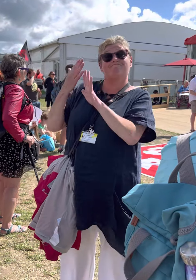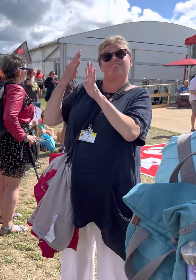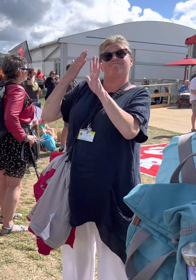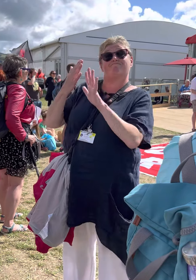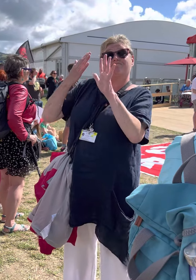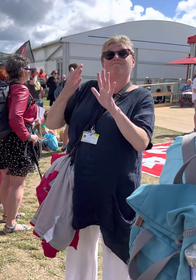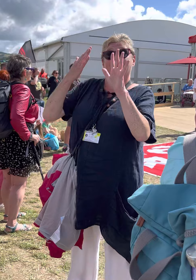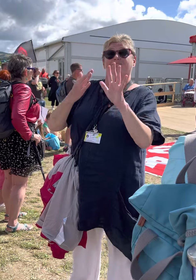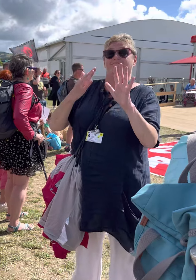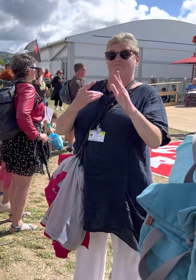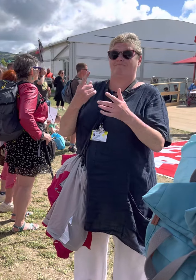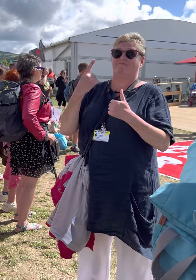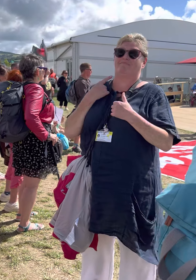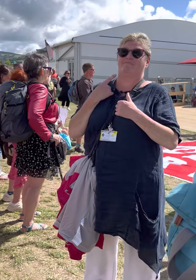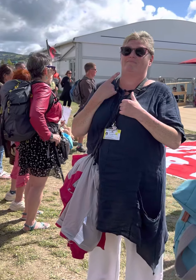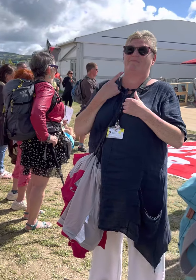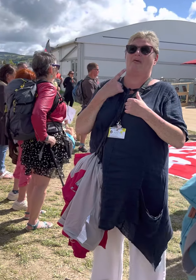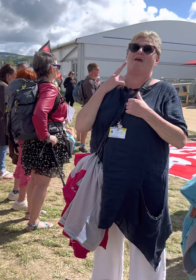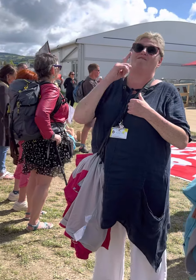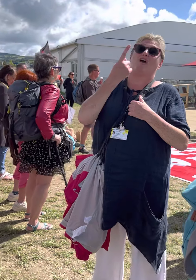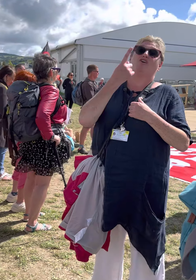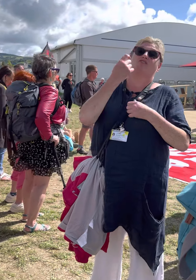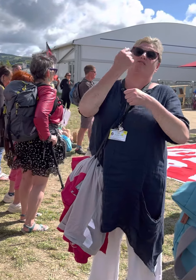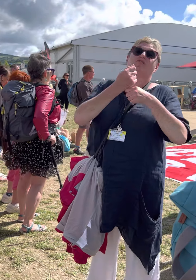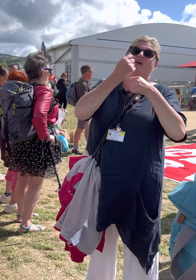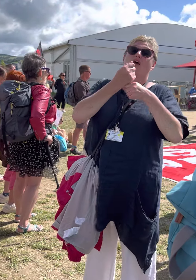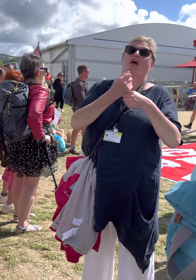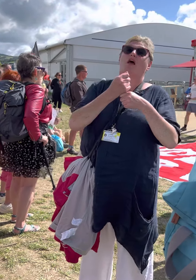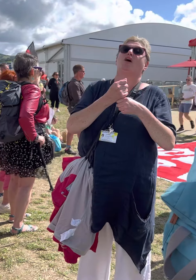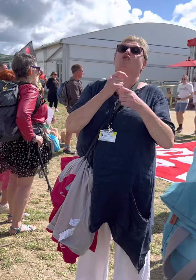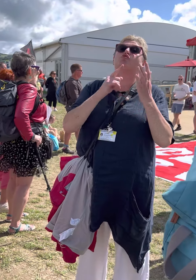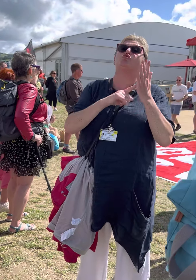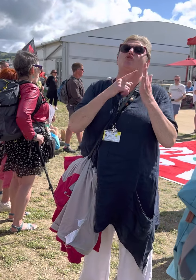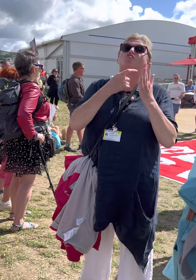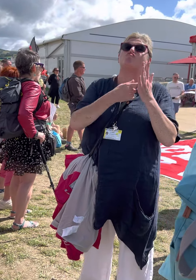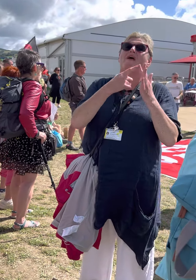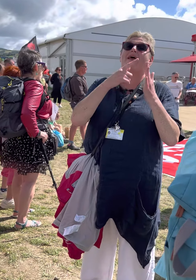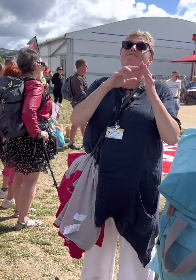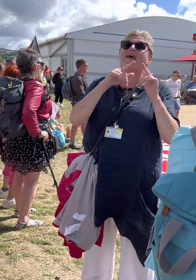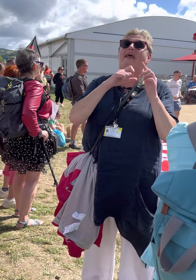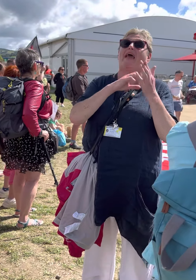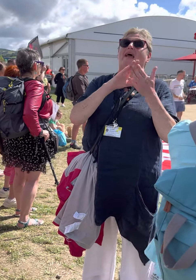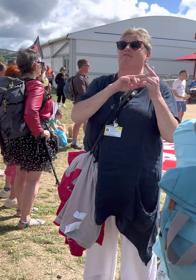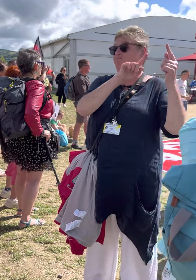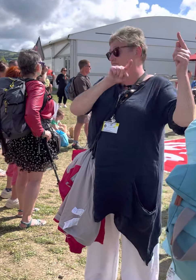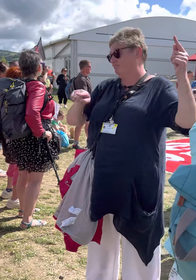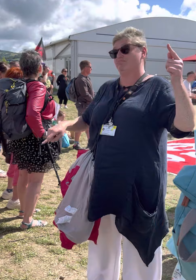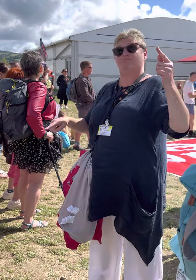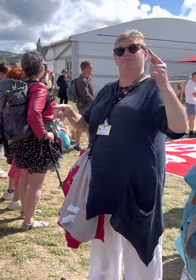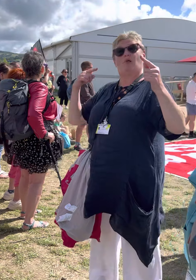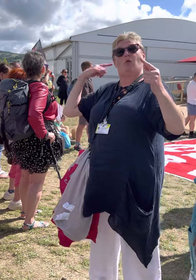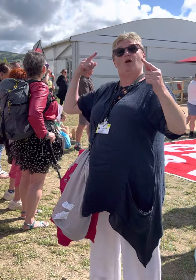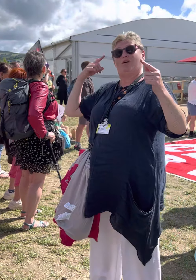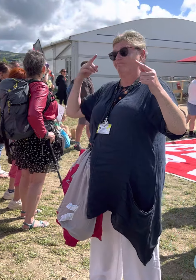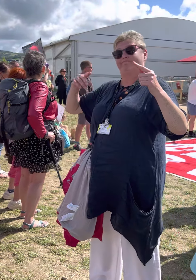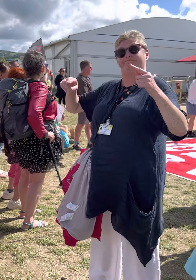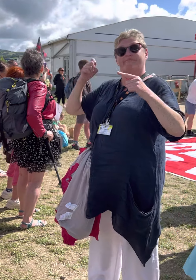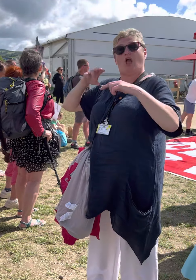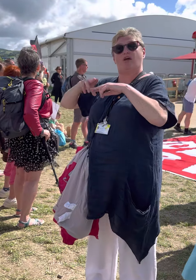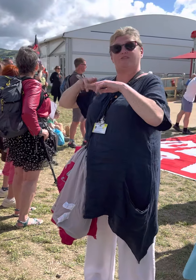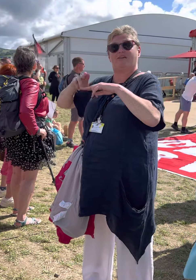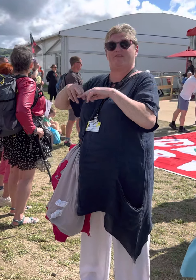o safle cyntaf protest Cymdeithas yr Iaith ar Bont Trefechan i swyddfeydd y Llywodraeth 60 mlynedd